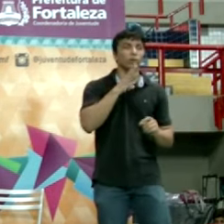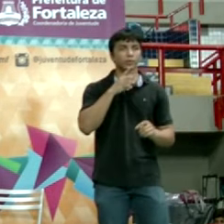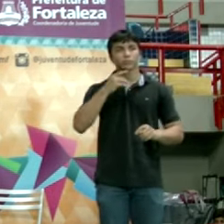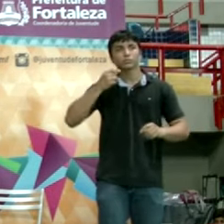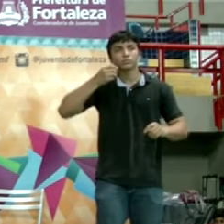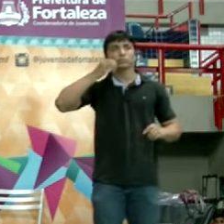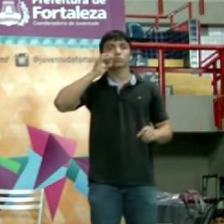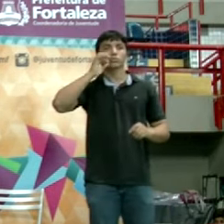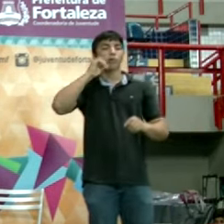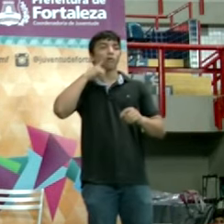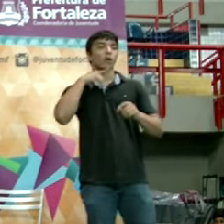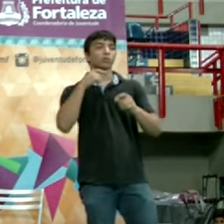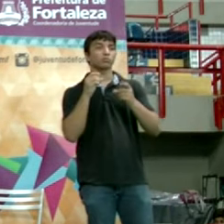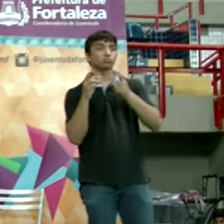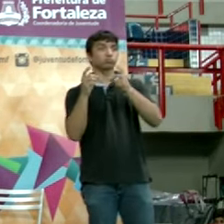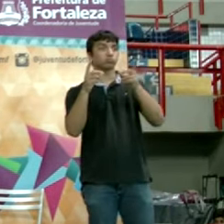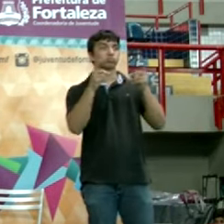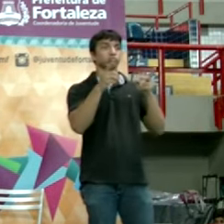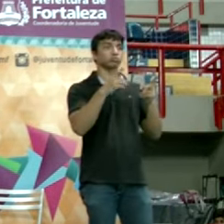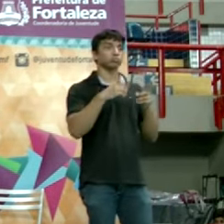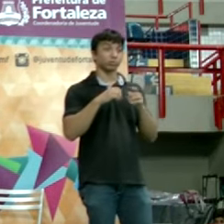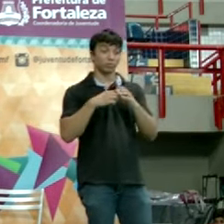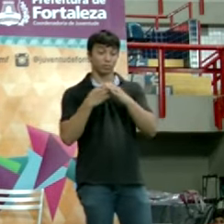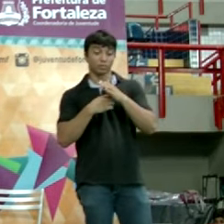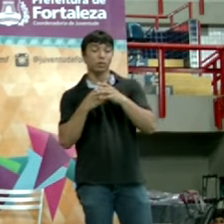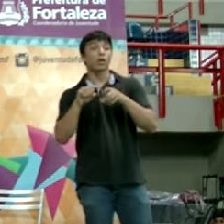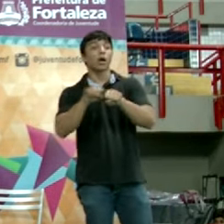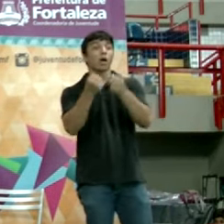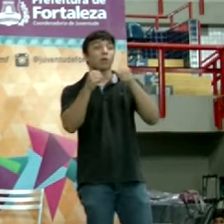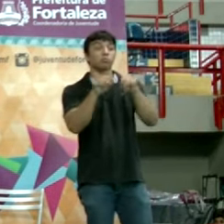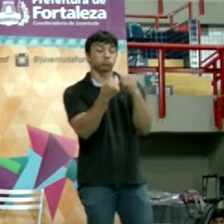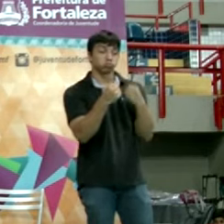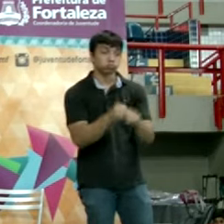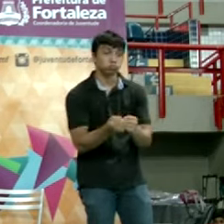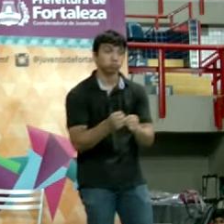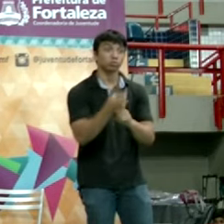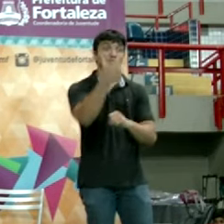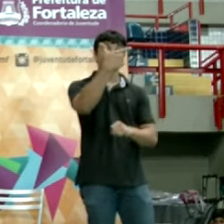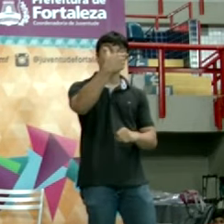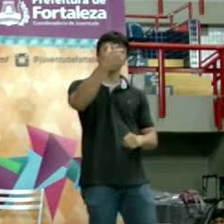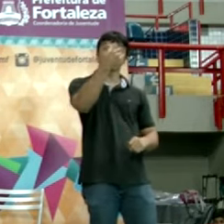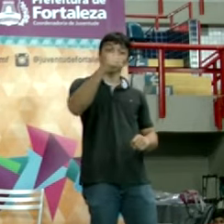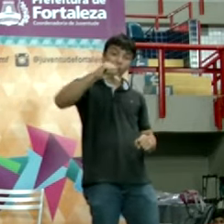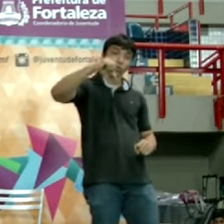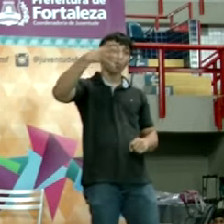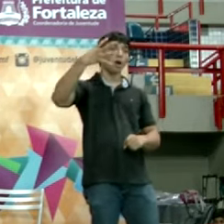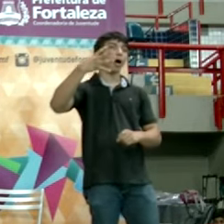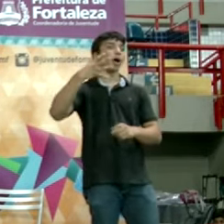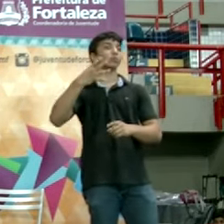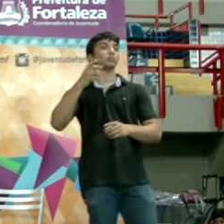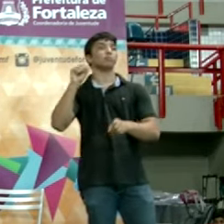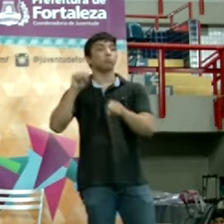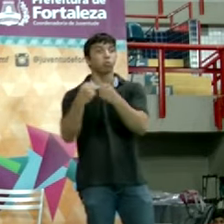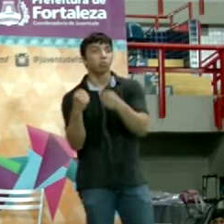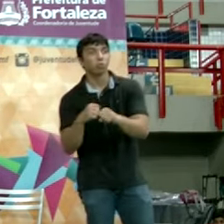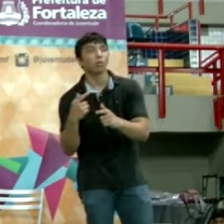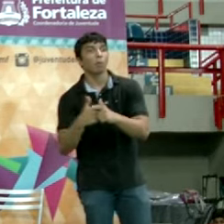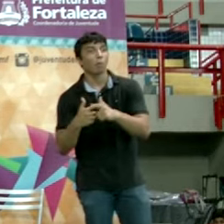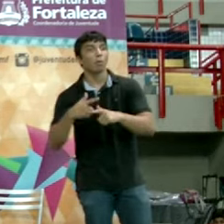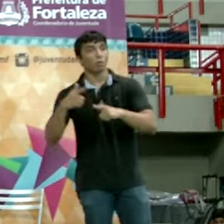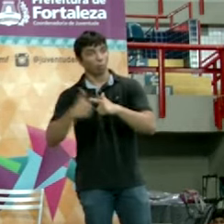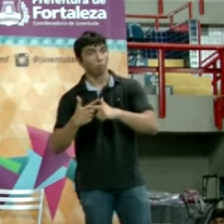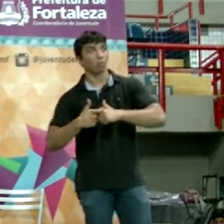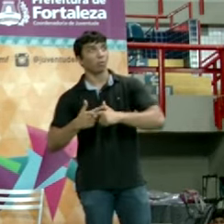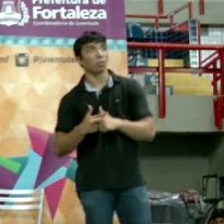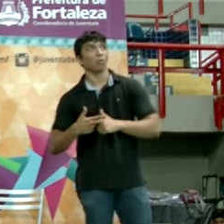a Starbucks, ela quebrou 294 vezes. É mole ou quer mais? Tá bom, né? De